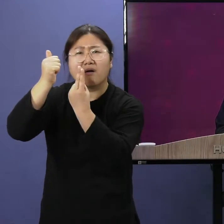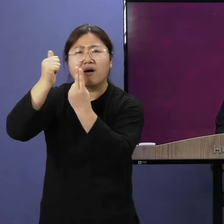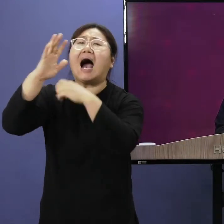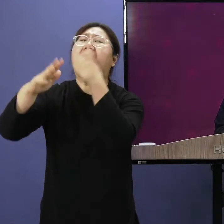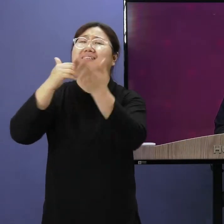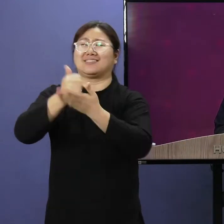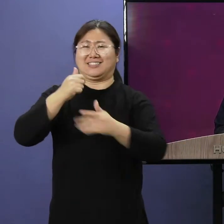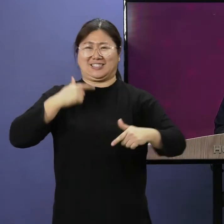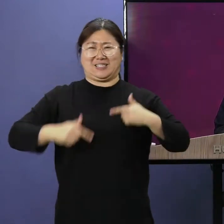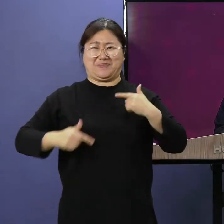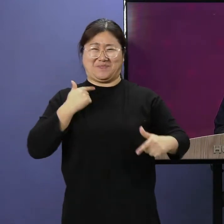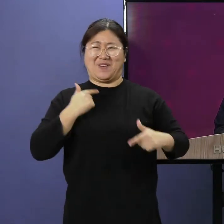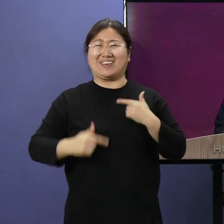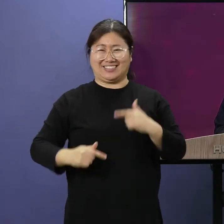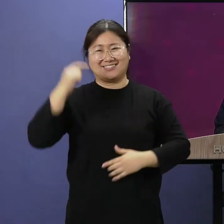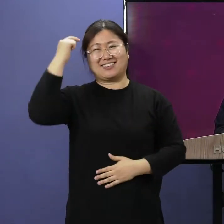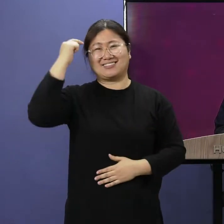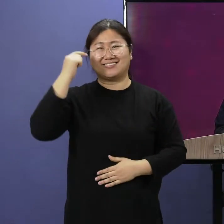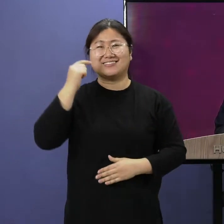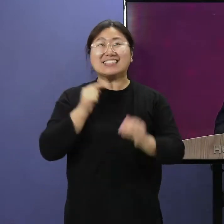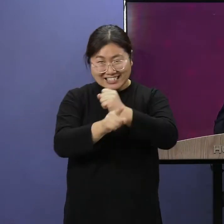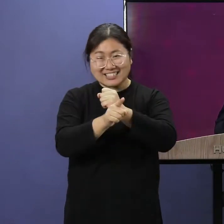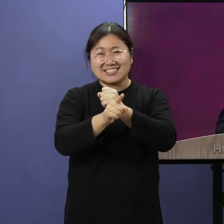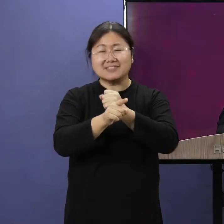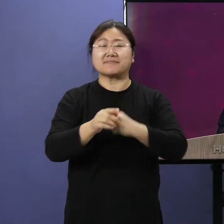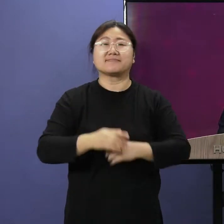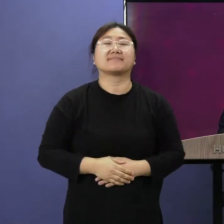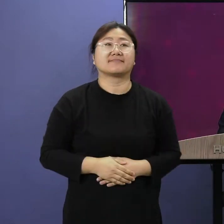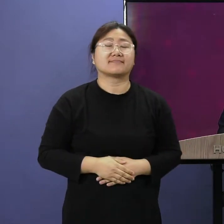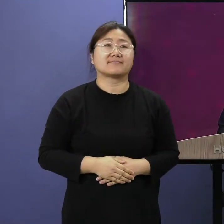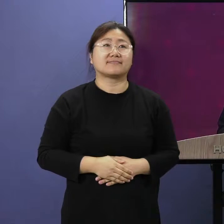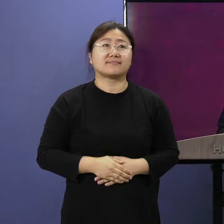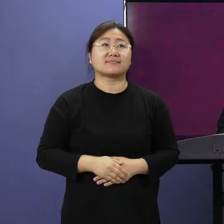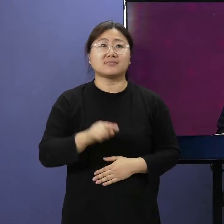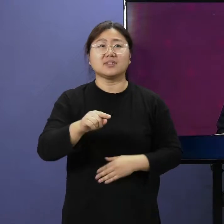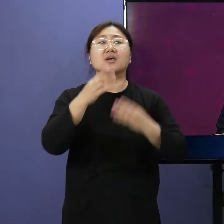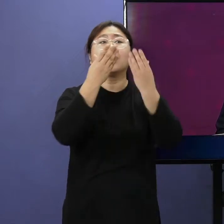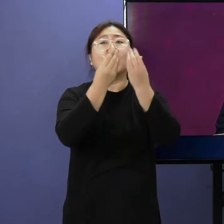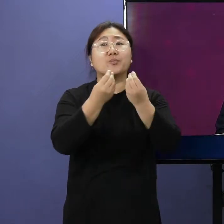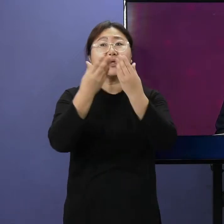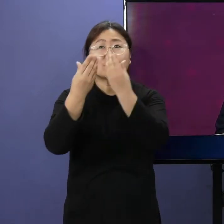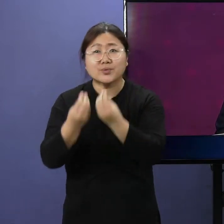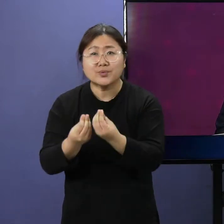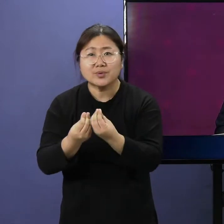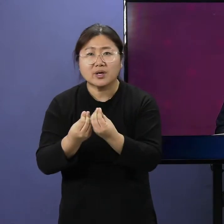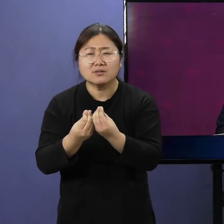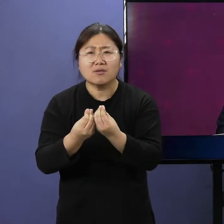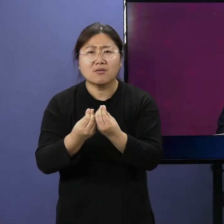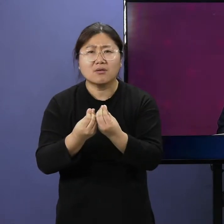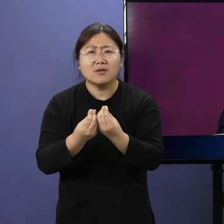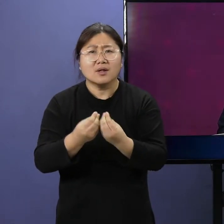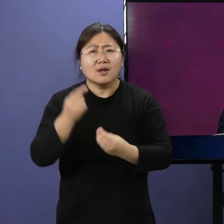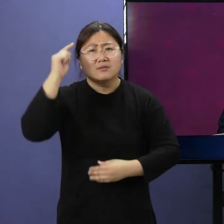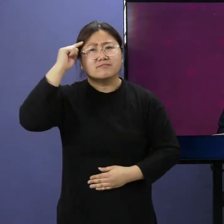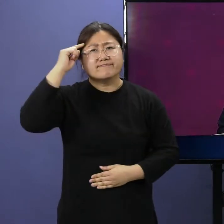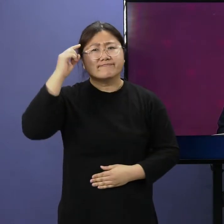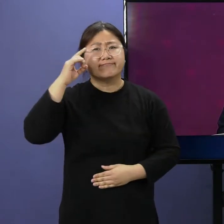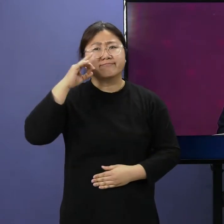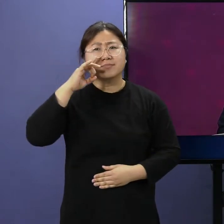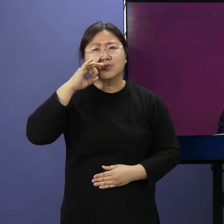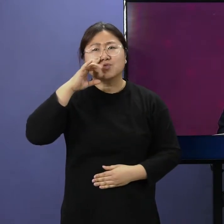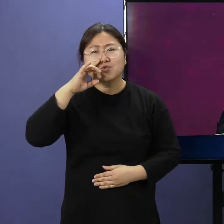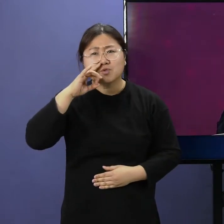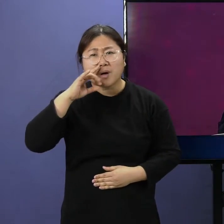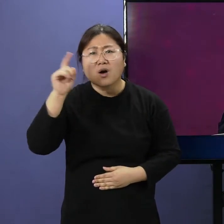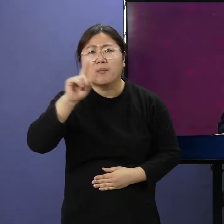가지 질문이 남습니다. 첫 번째는 그럼 누가 죄인인가 하는 것입니다.